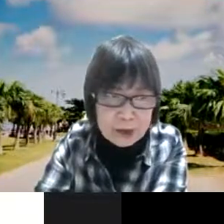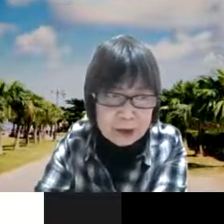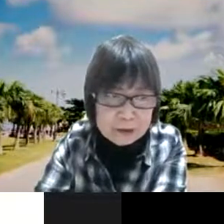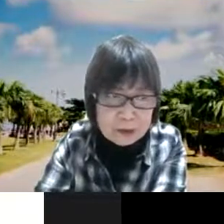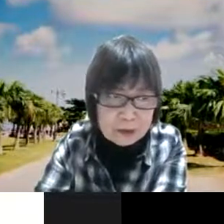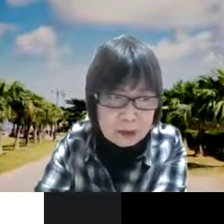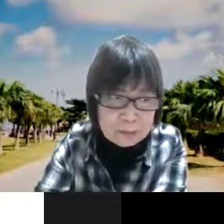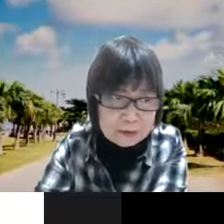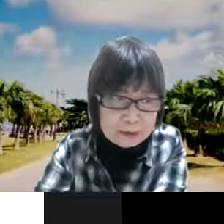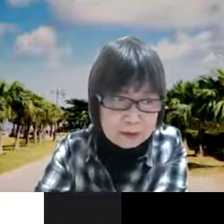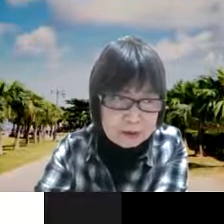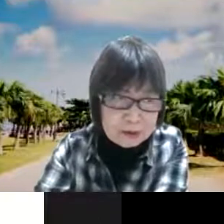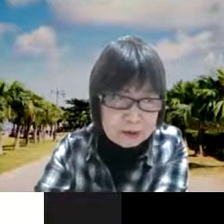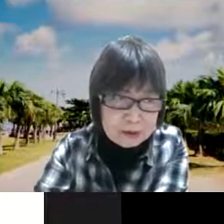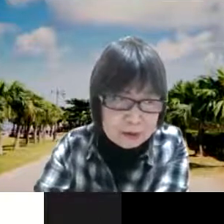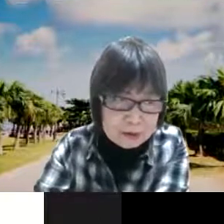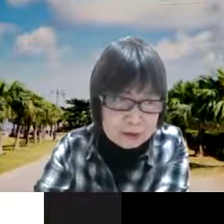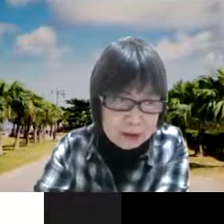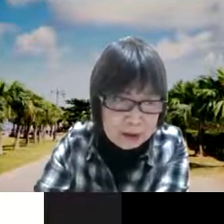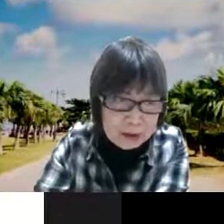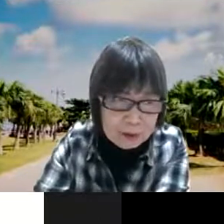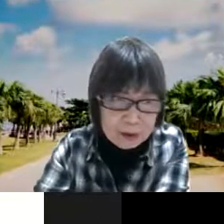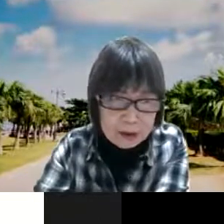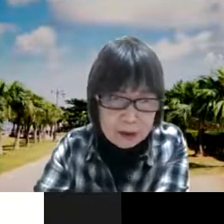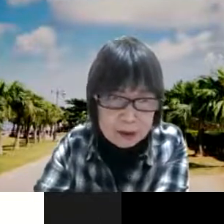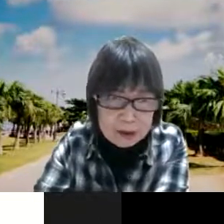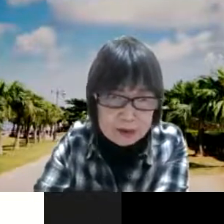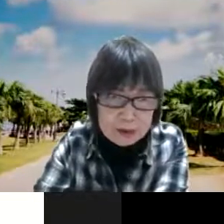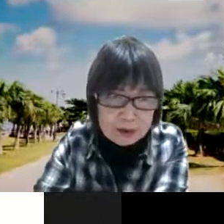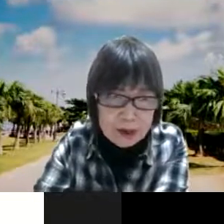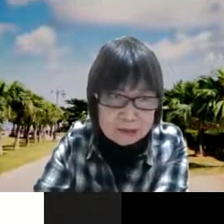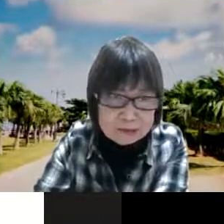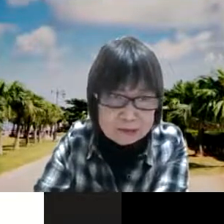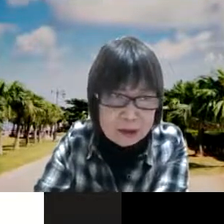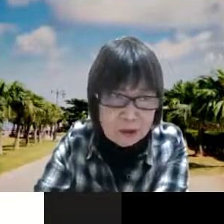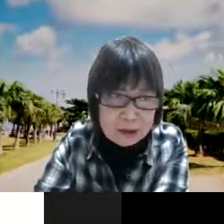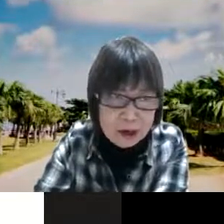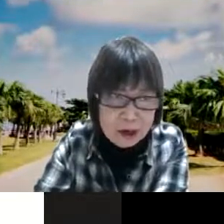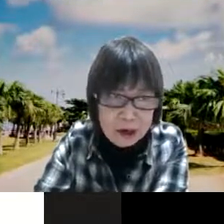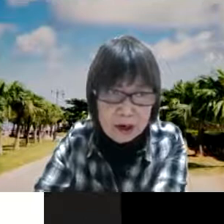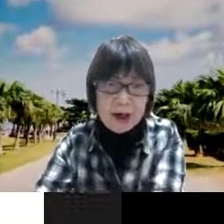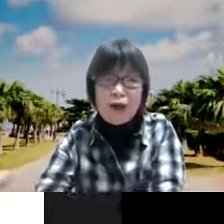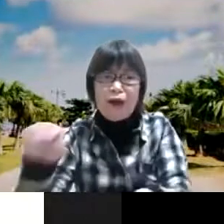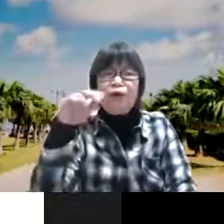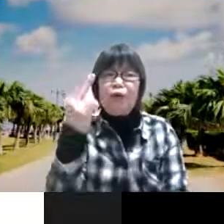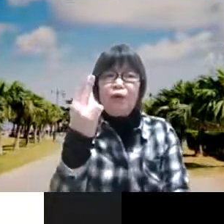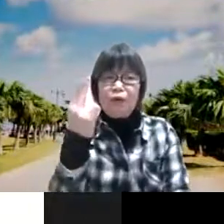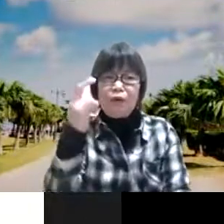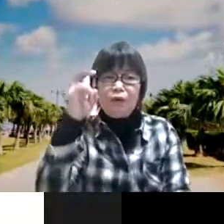ありがとうございます。次はトロさんにとって、 そうですね、 トロロさん